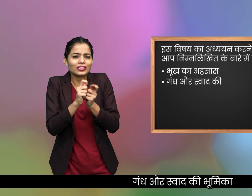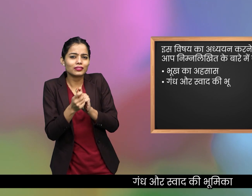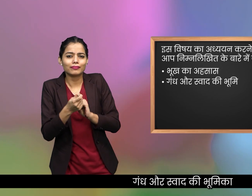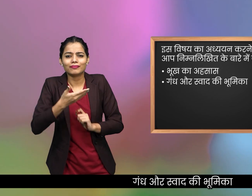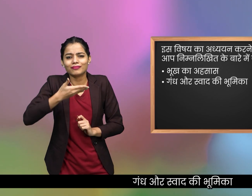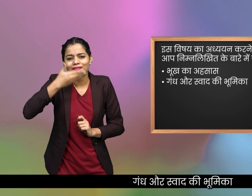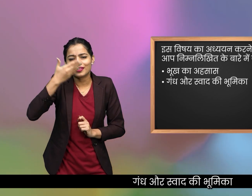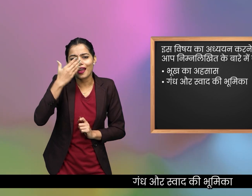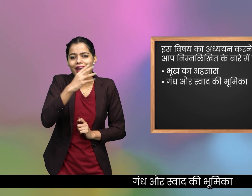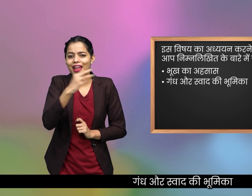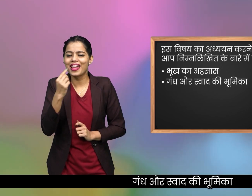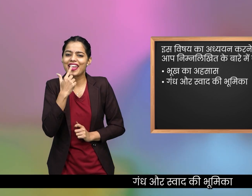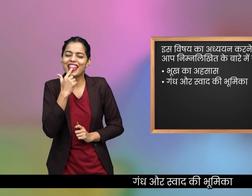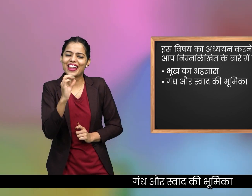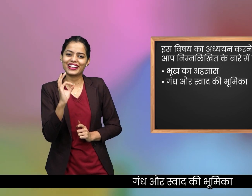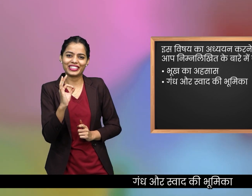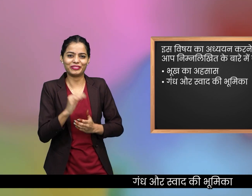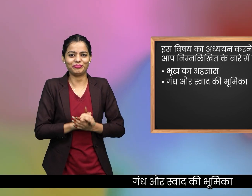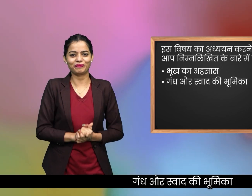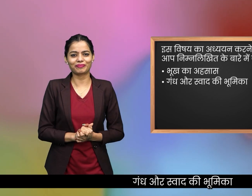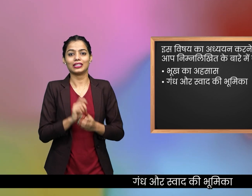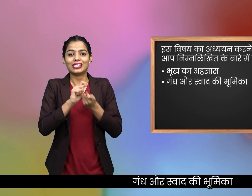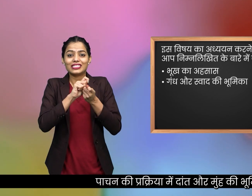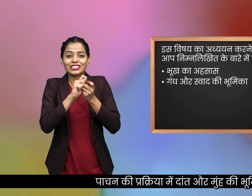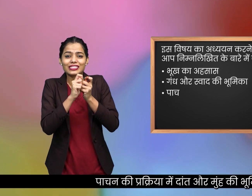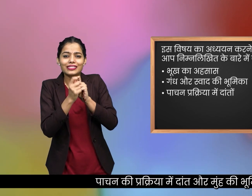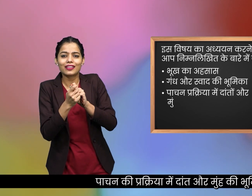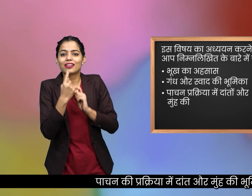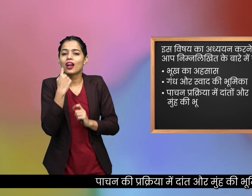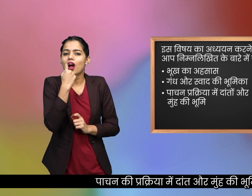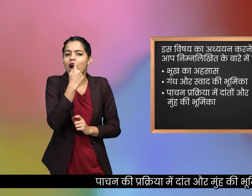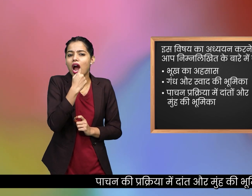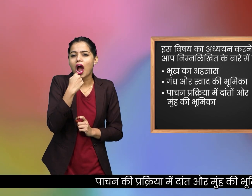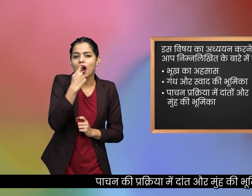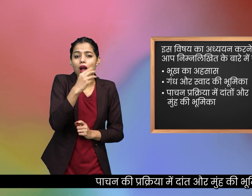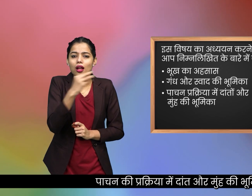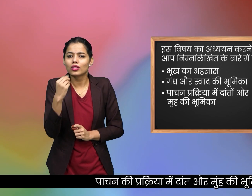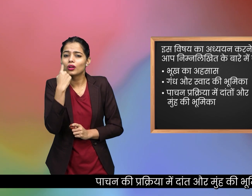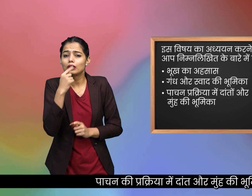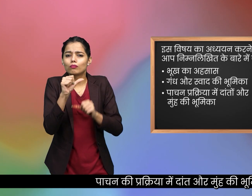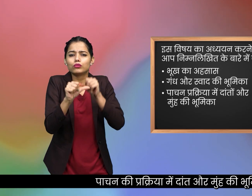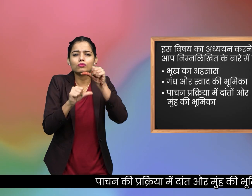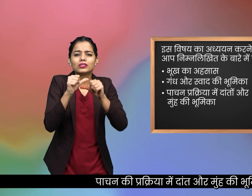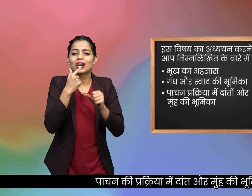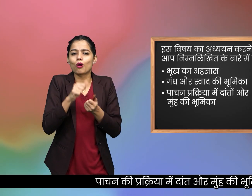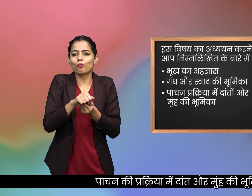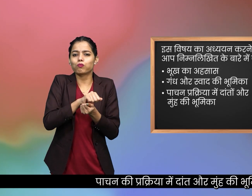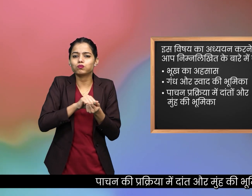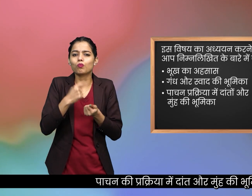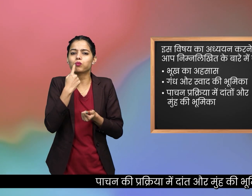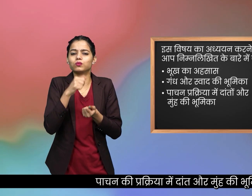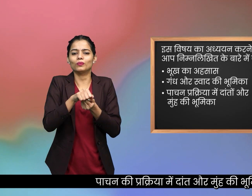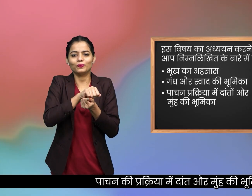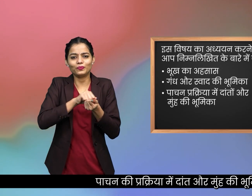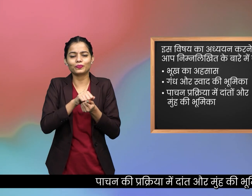गंध और स्वाद की भूमिका, पाचन की प्रक्रिया में दांत और मुंह